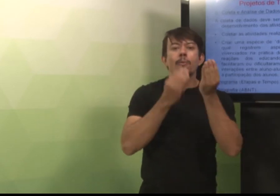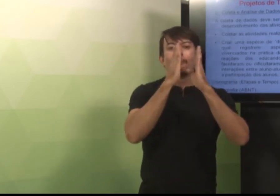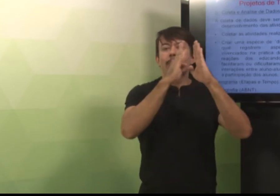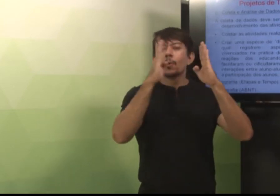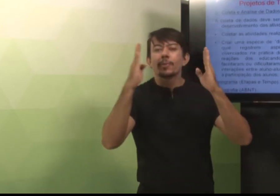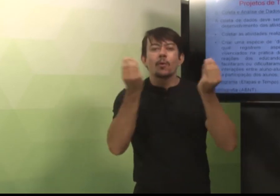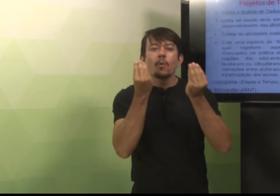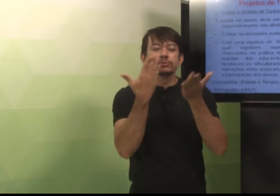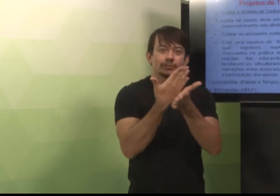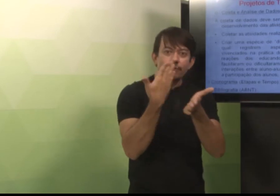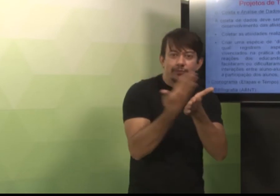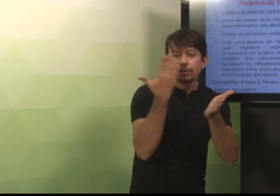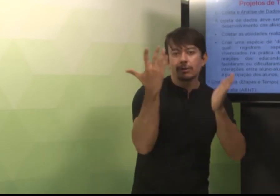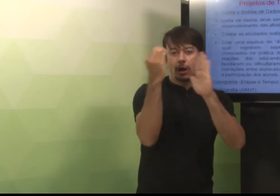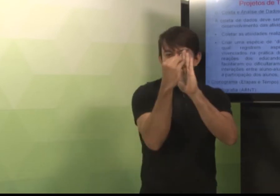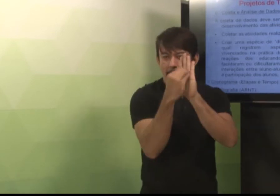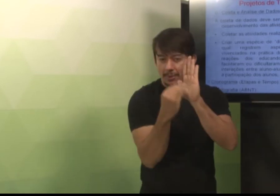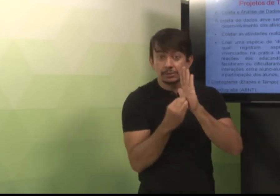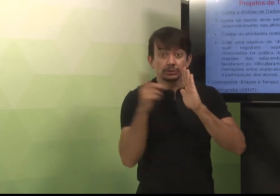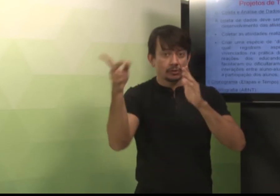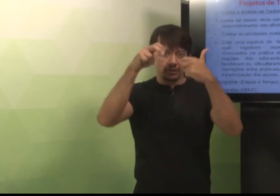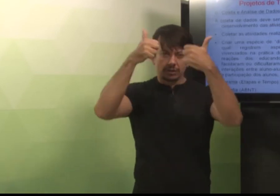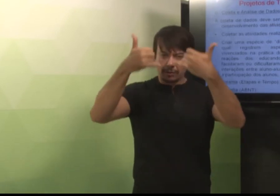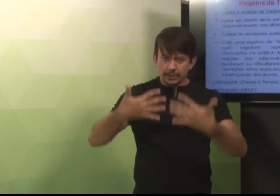sobre o TCC, será falado sobre isso, vai